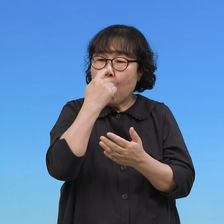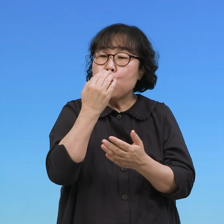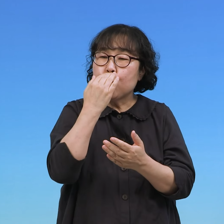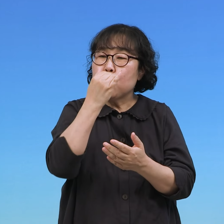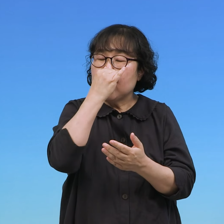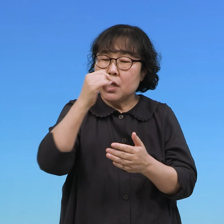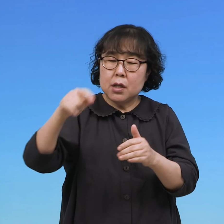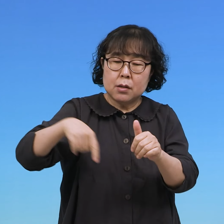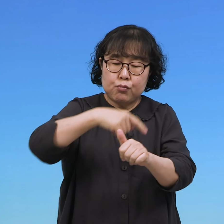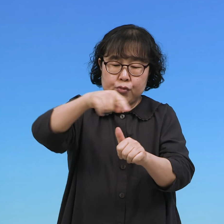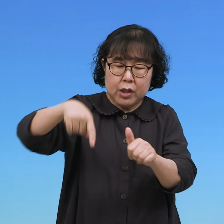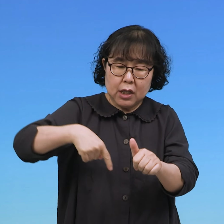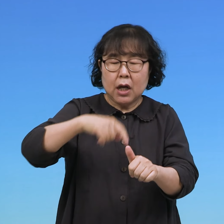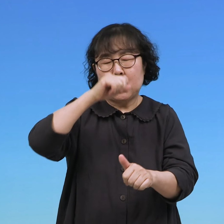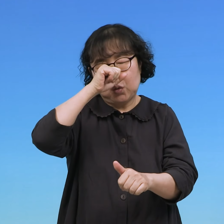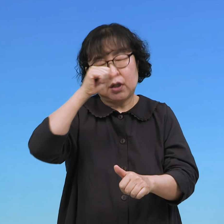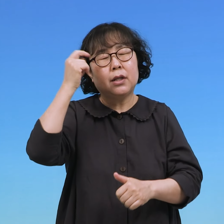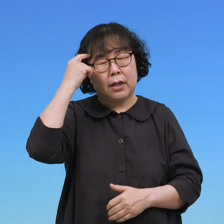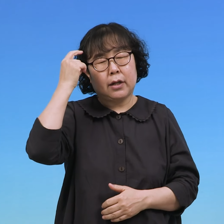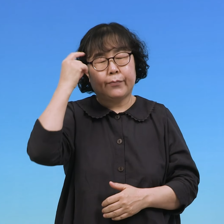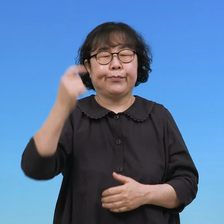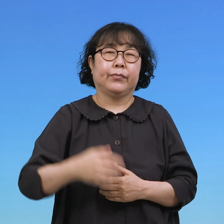되면 좋겠다는 생각이에요.